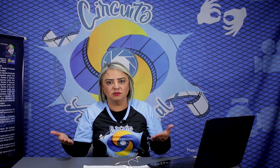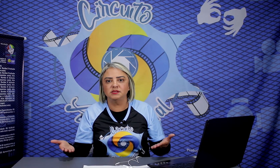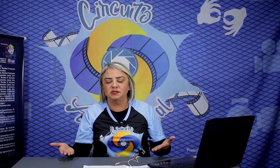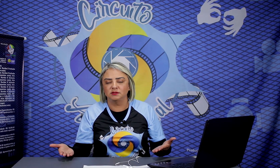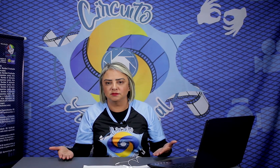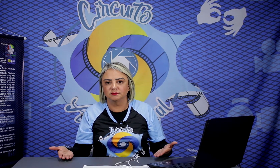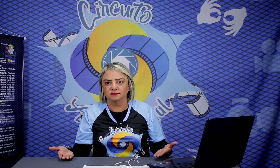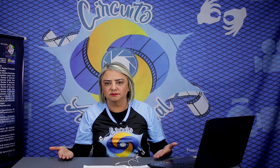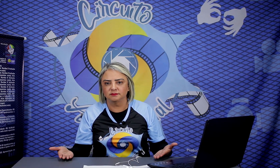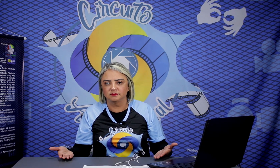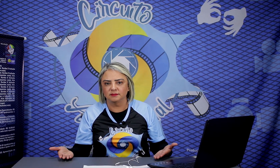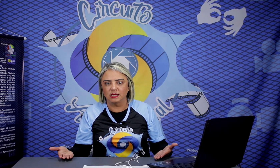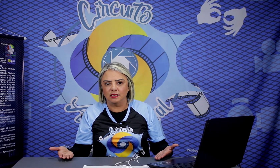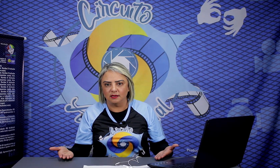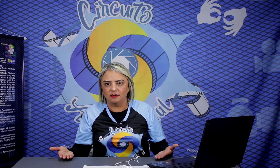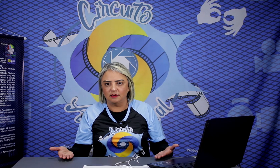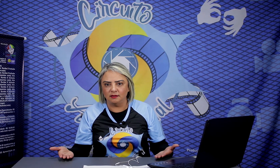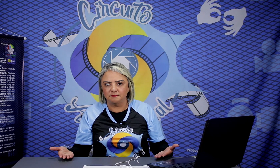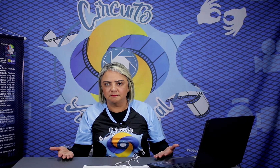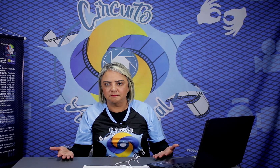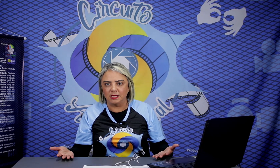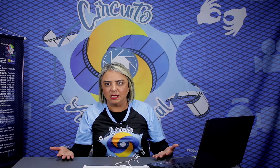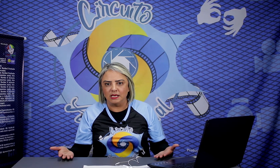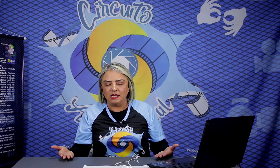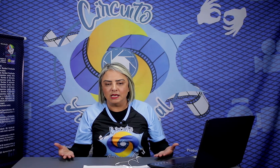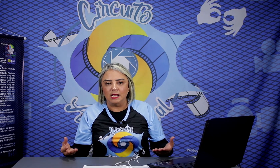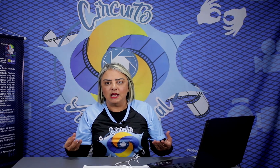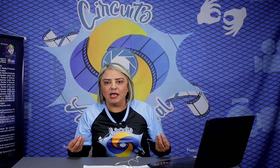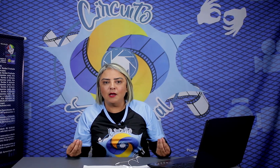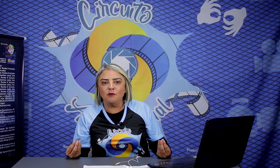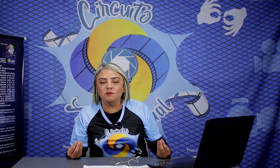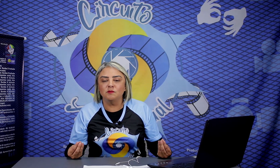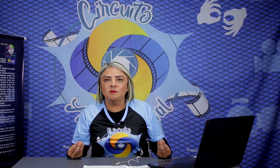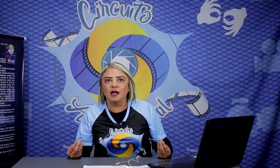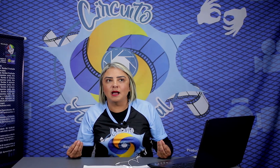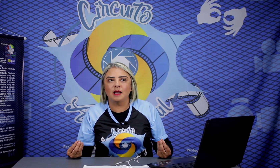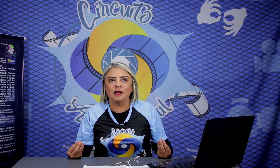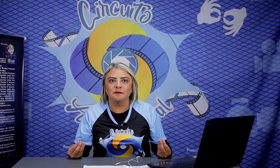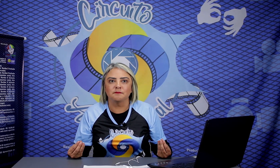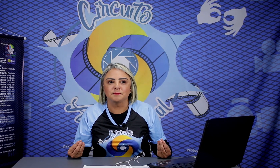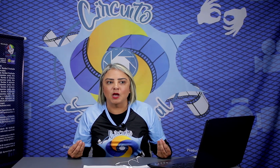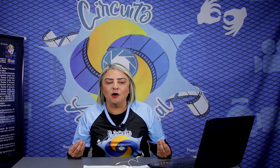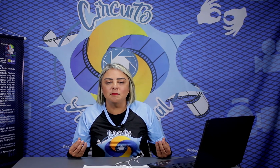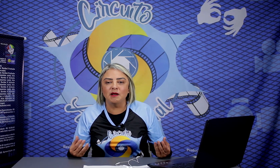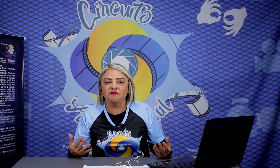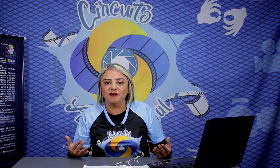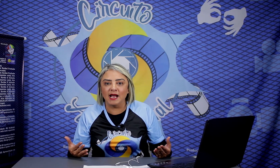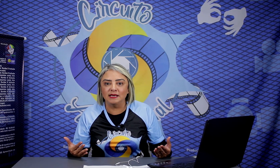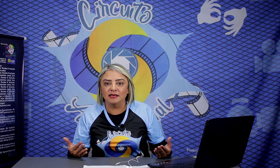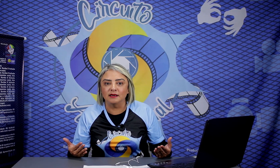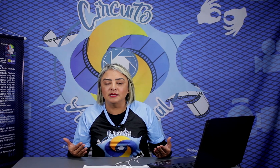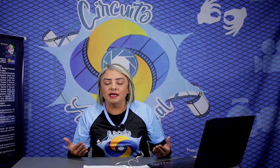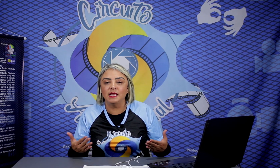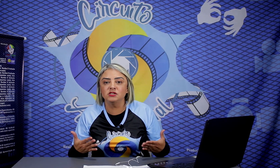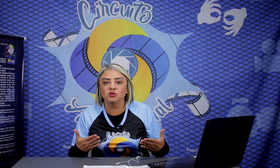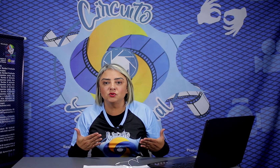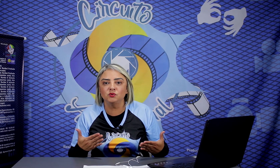acontecido, né? É uma falha